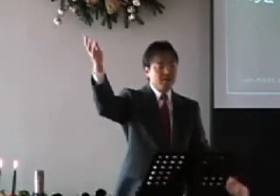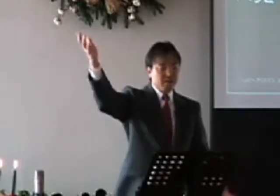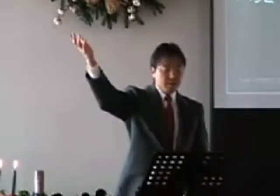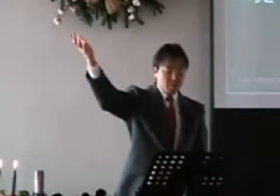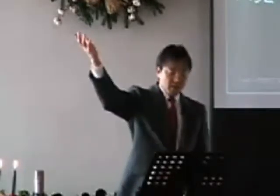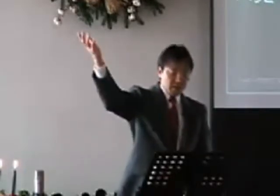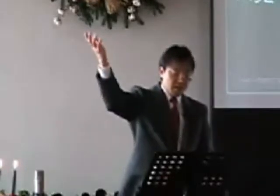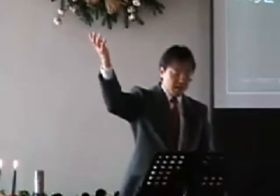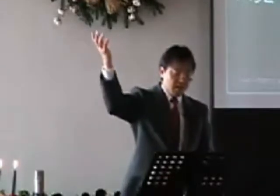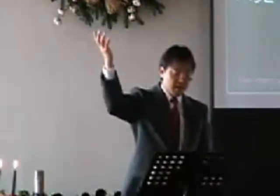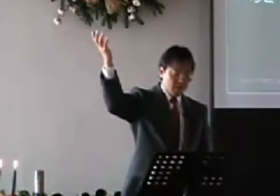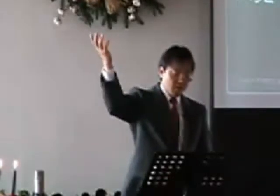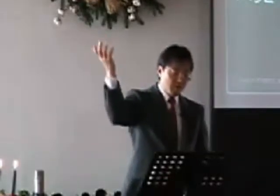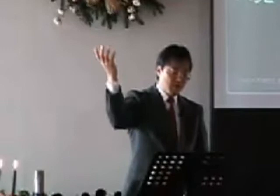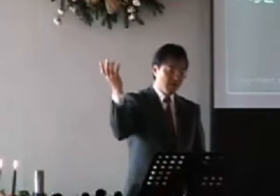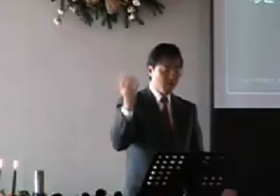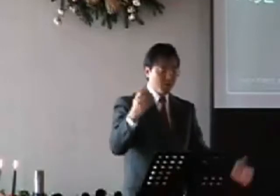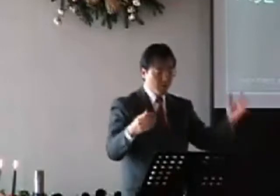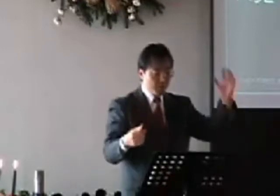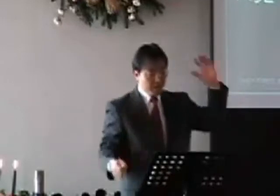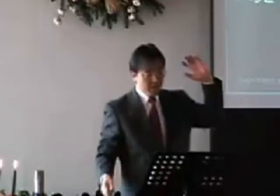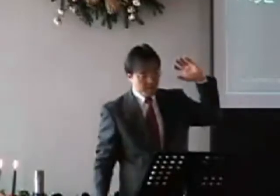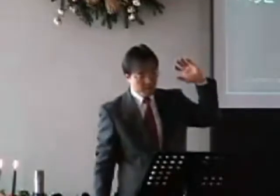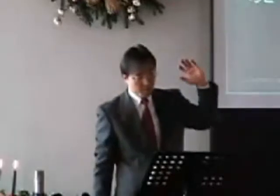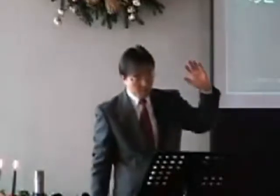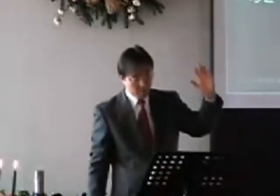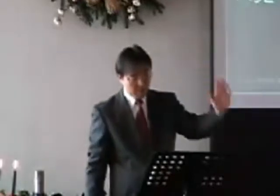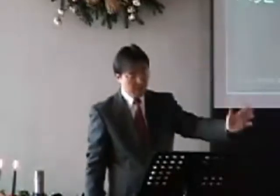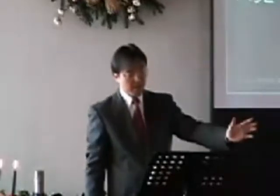人の子は失われたものを探して救うために来たのです。